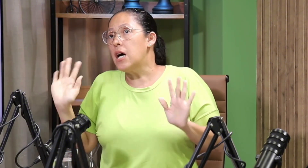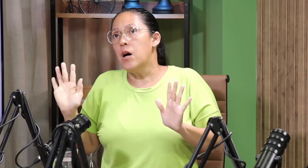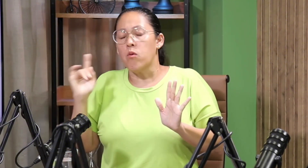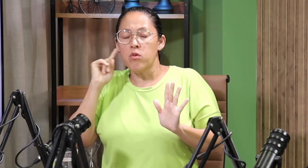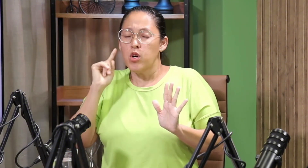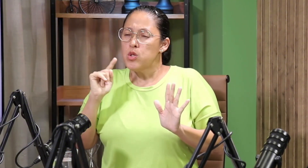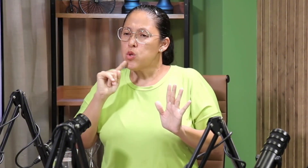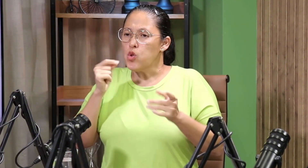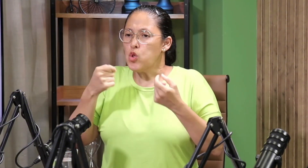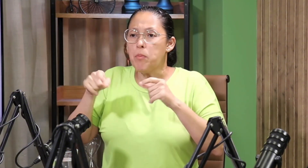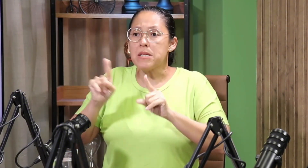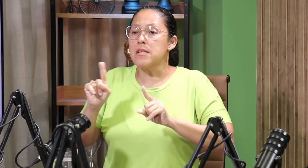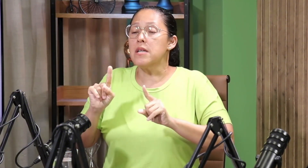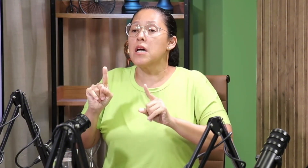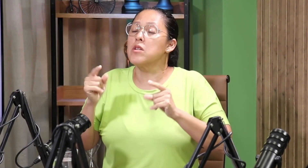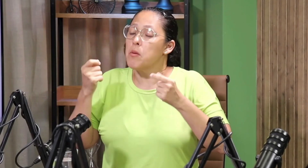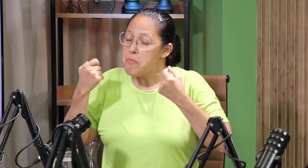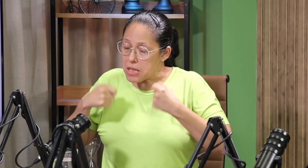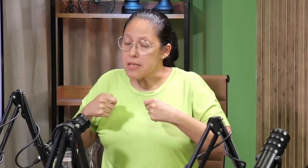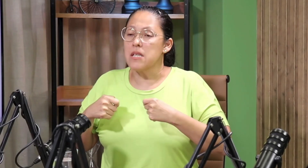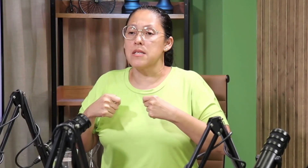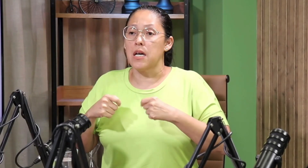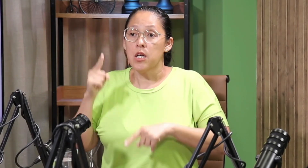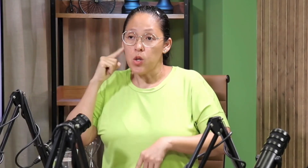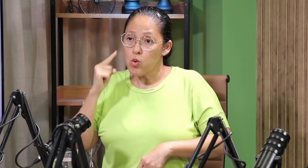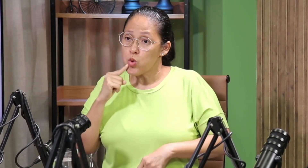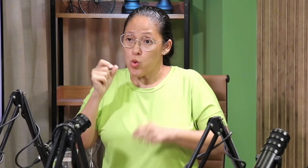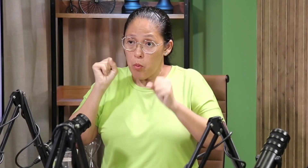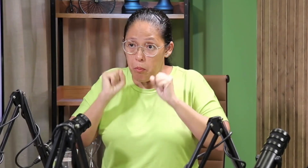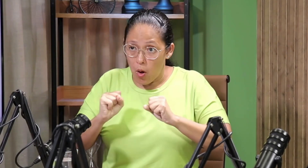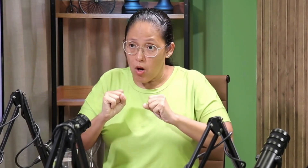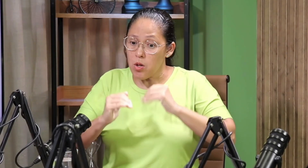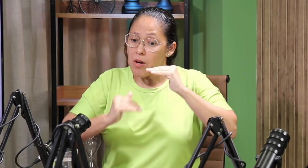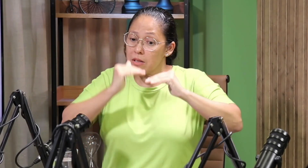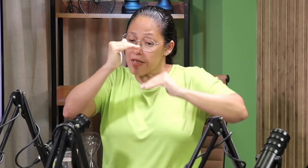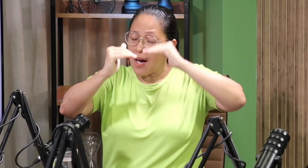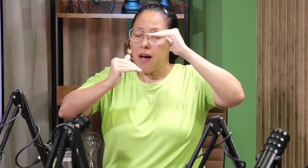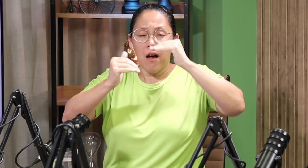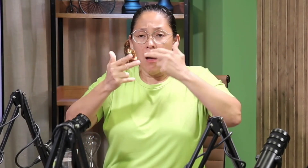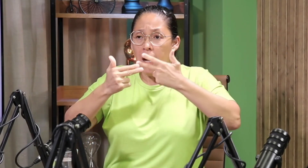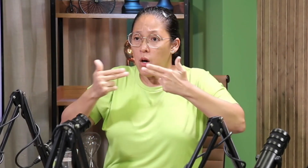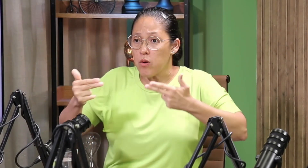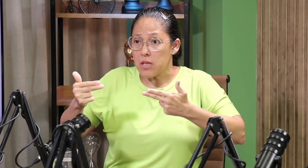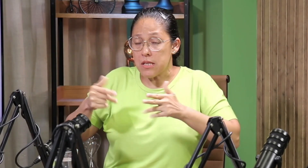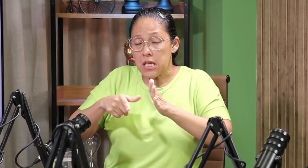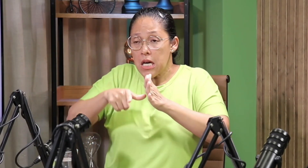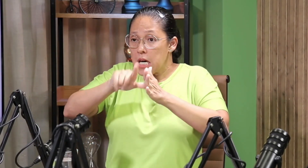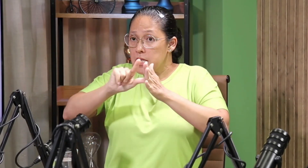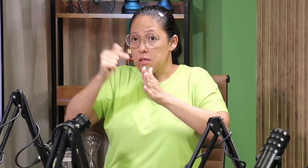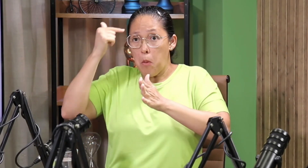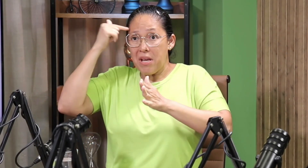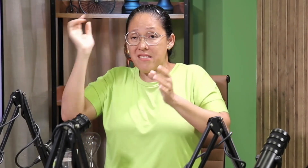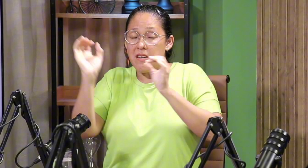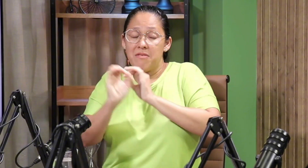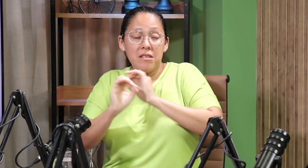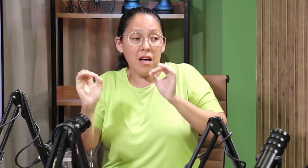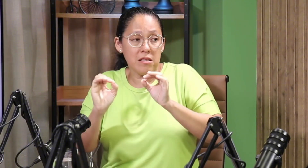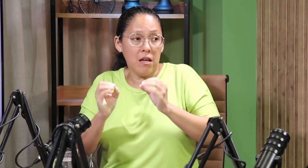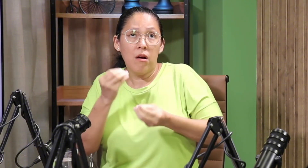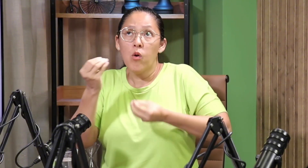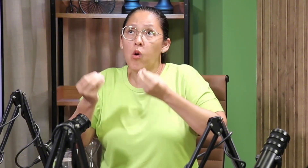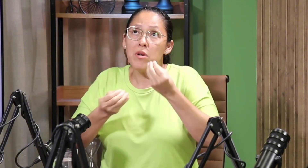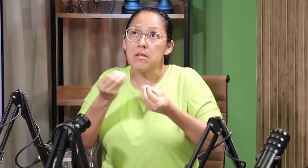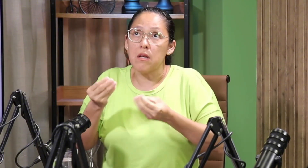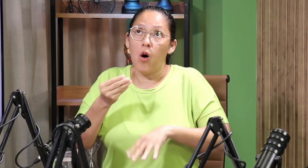assim, não, surdo não precisa não precisa. E o surdo pode alcançar a coisas que antes não pensava